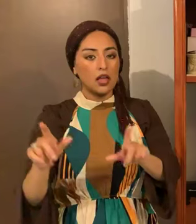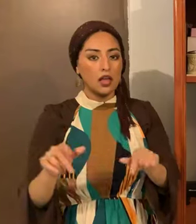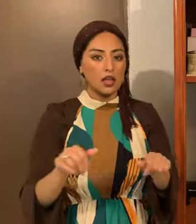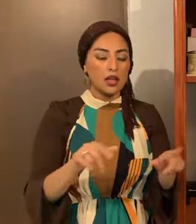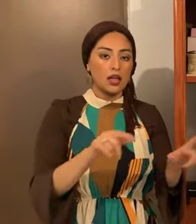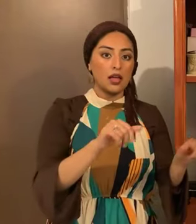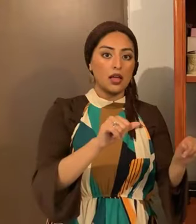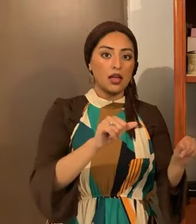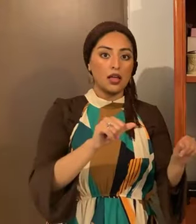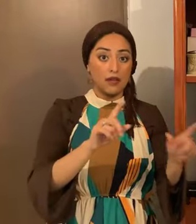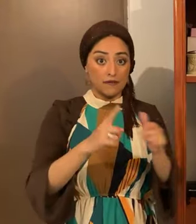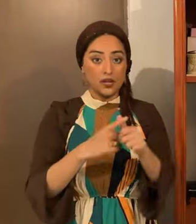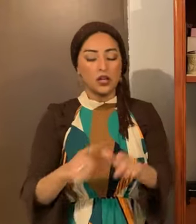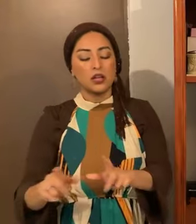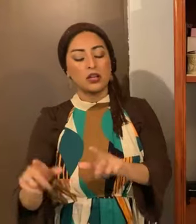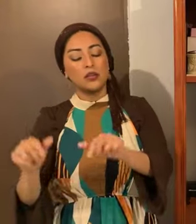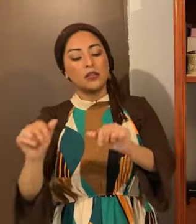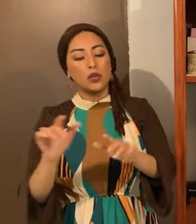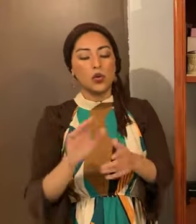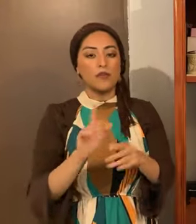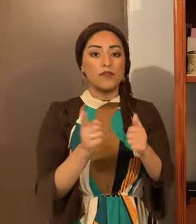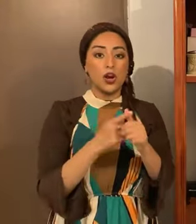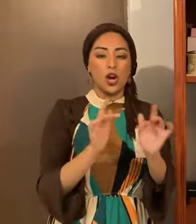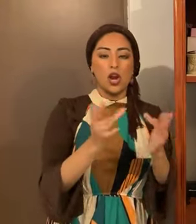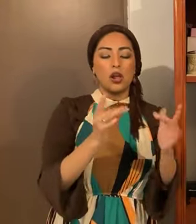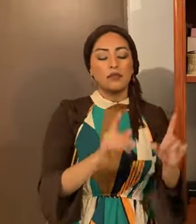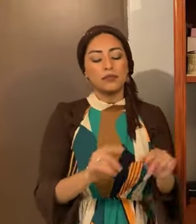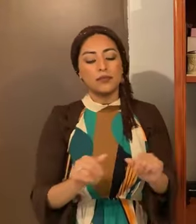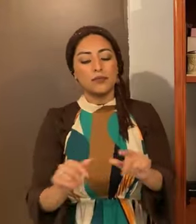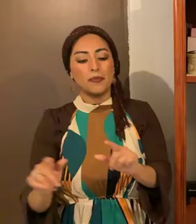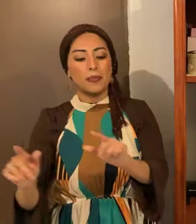y el Selah sube de tono,